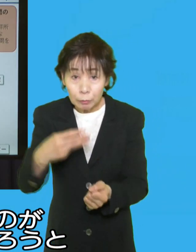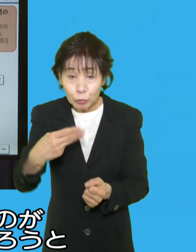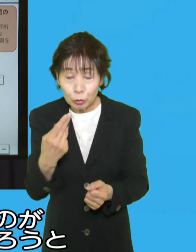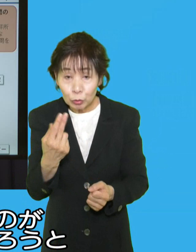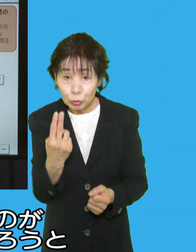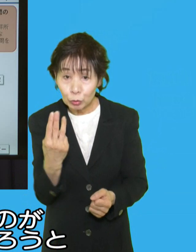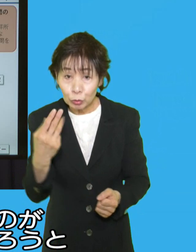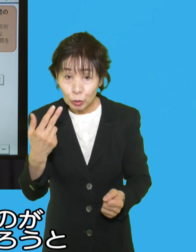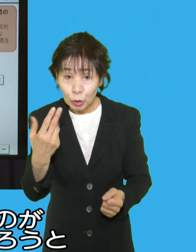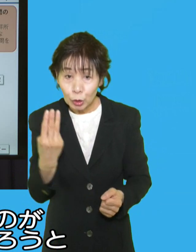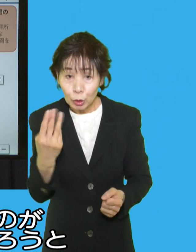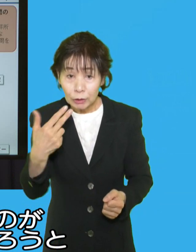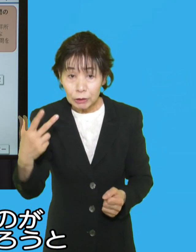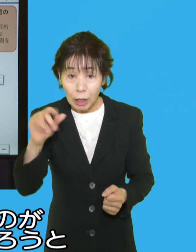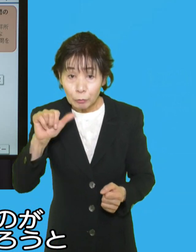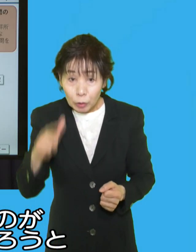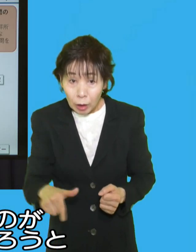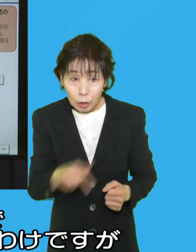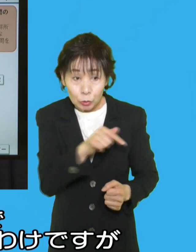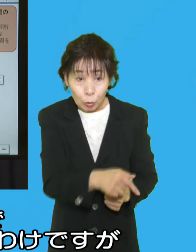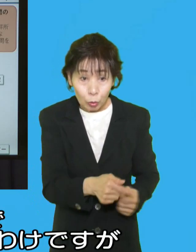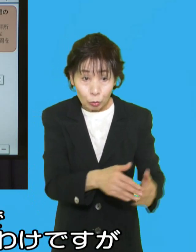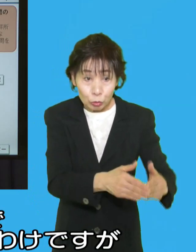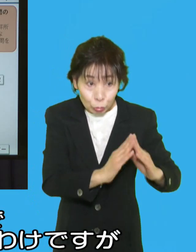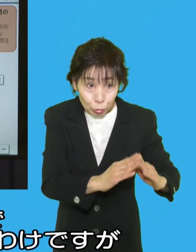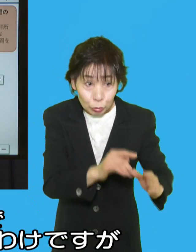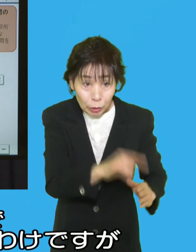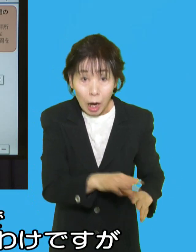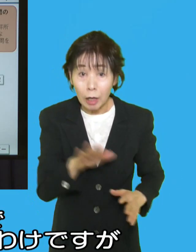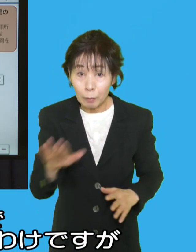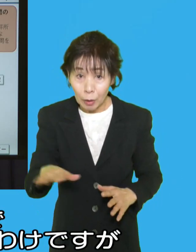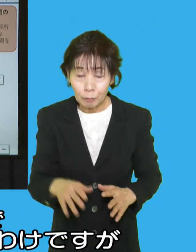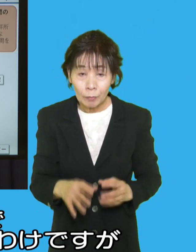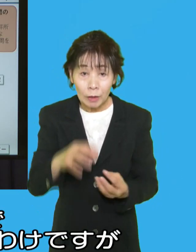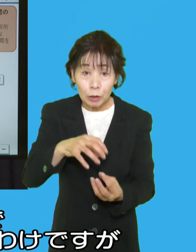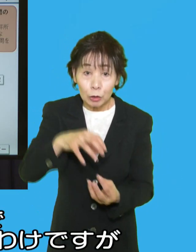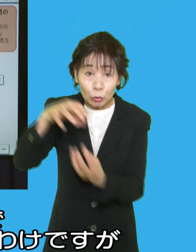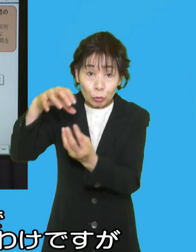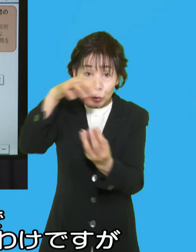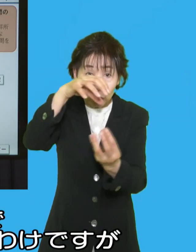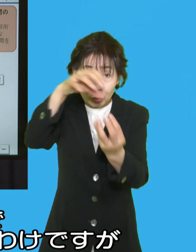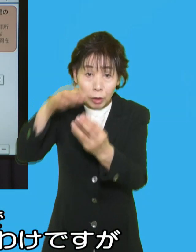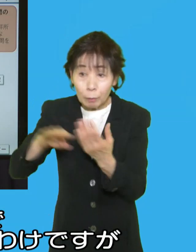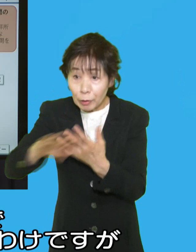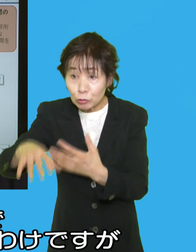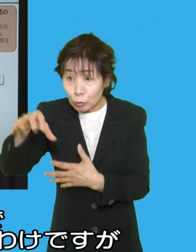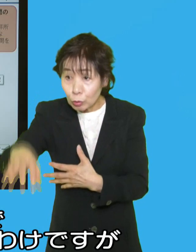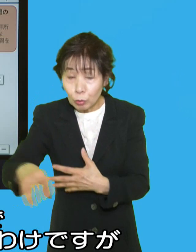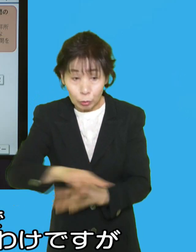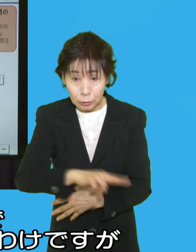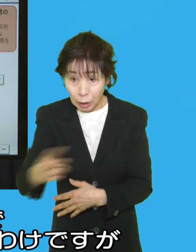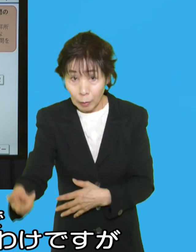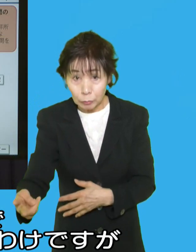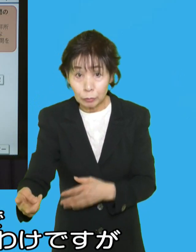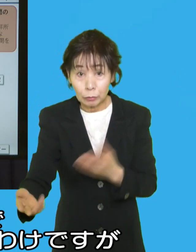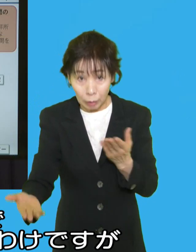子大の跡地に来るんだろうということになると、気球を別のところで上げるんだということになって、